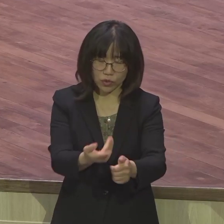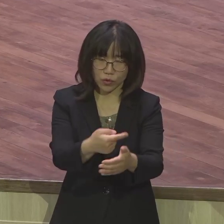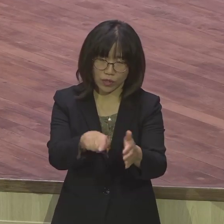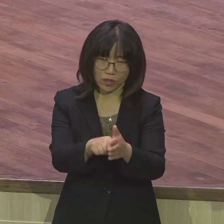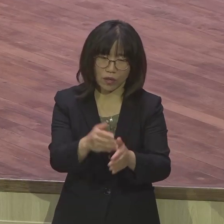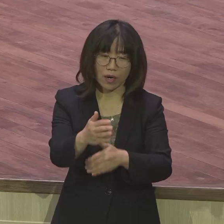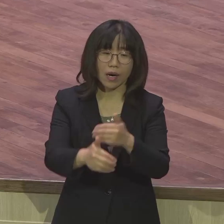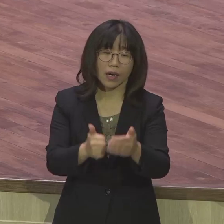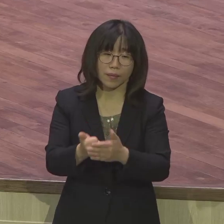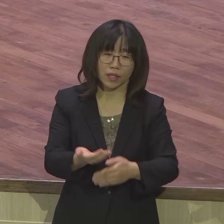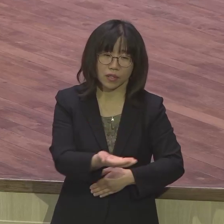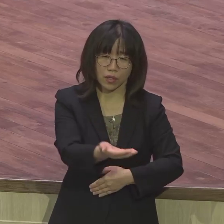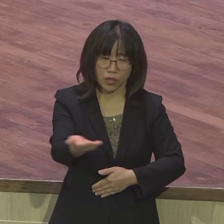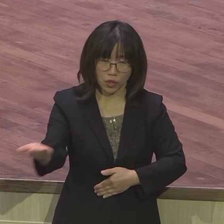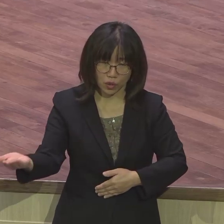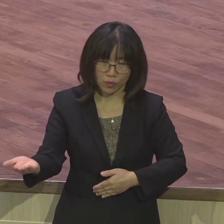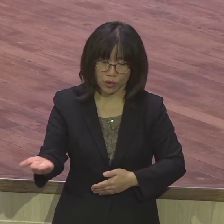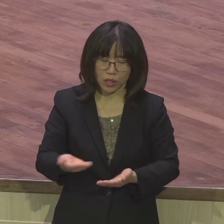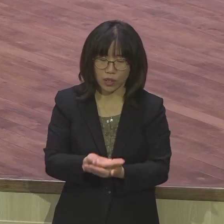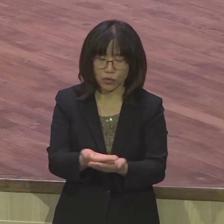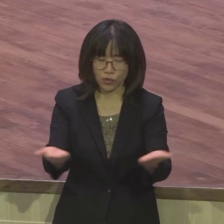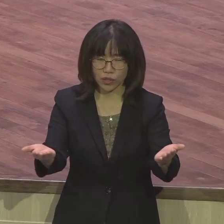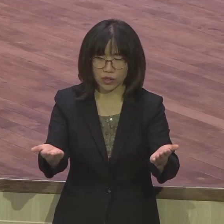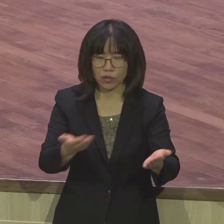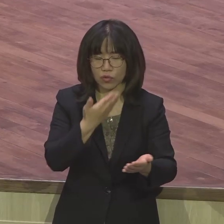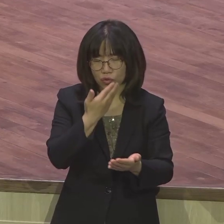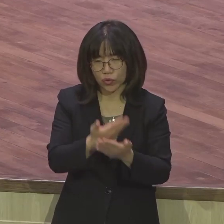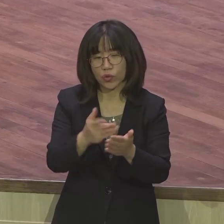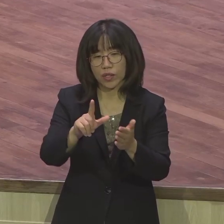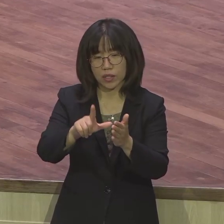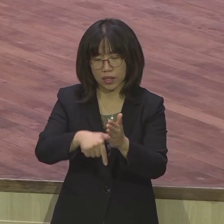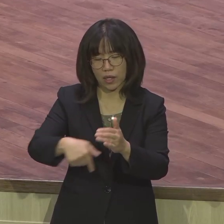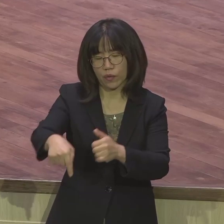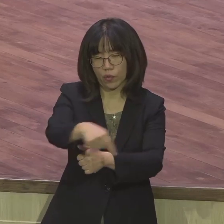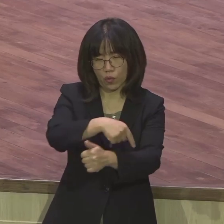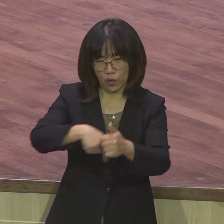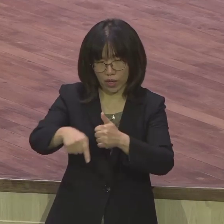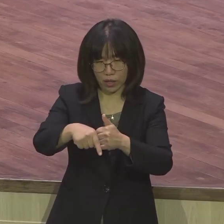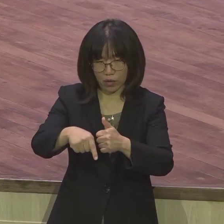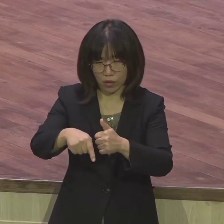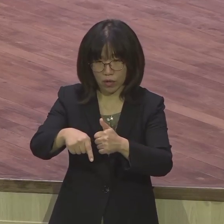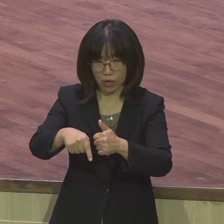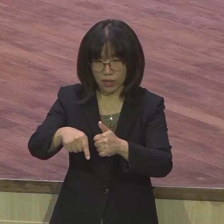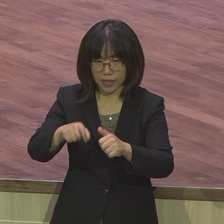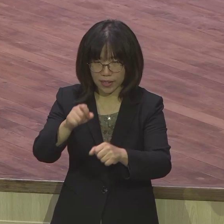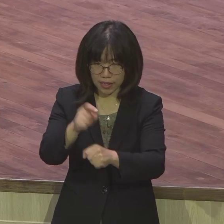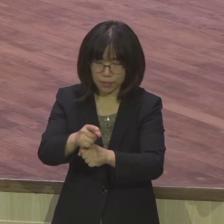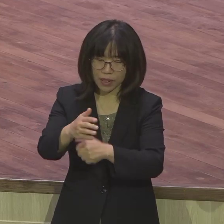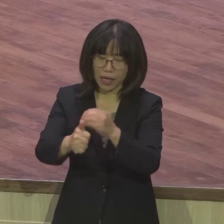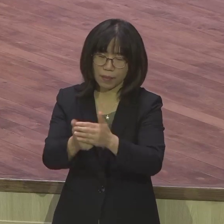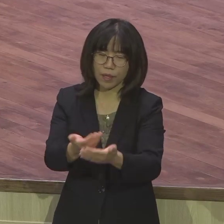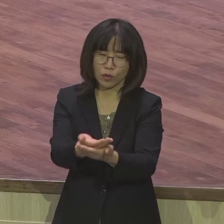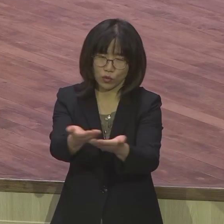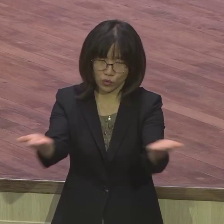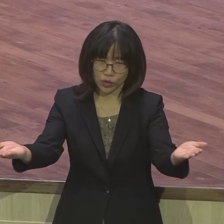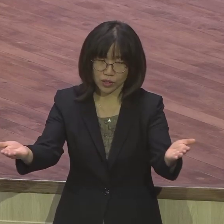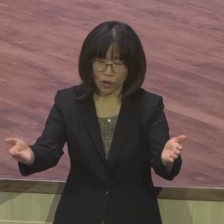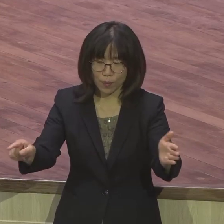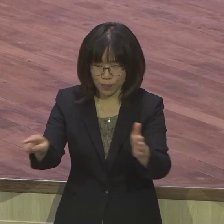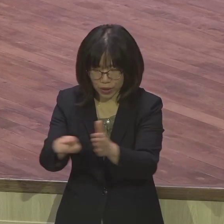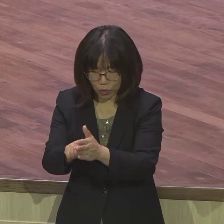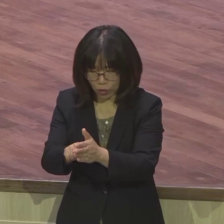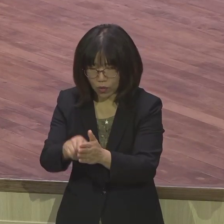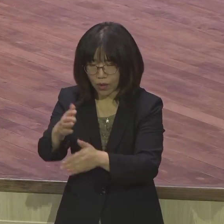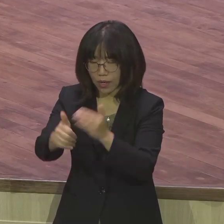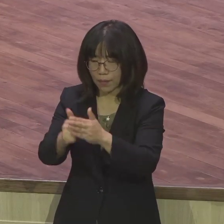수 있도록 세우시기 위해서 하나님께서 모든 환경을 허락하셨다는 사실을 믿으시고 집중의